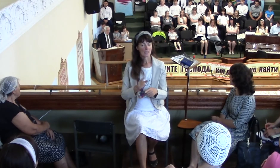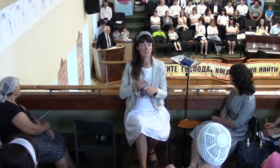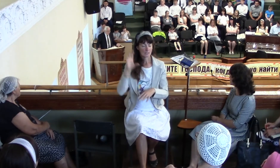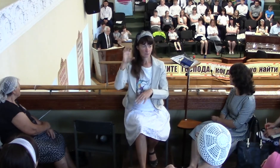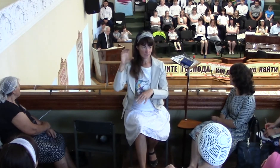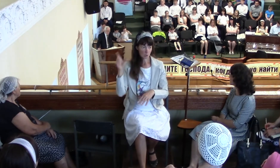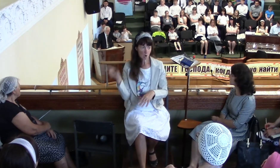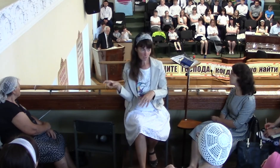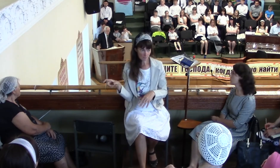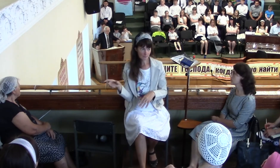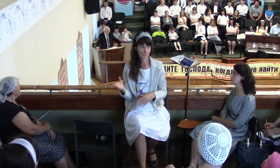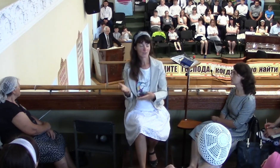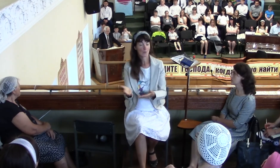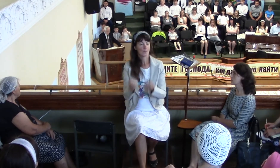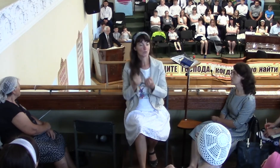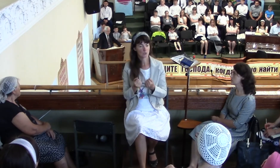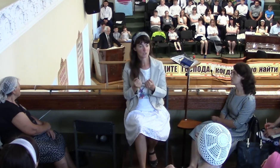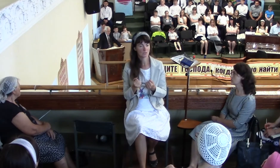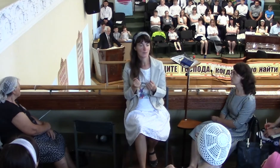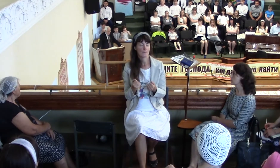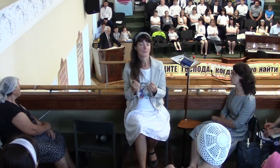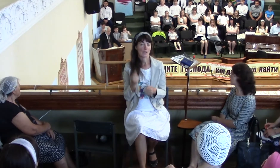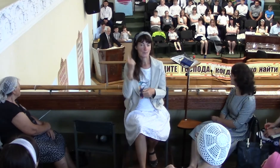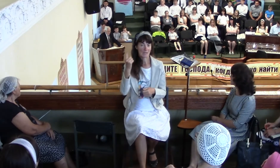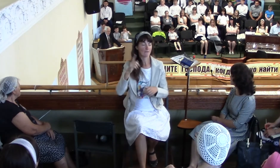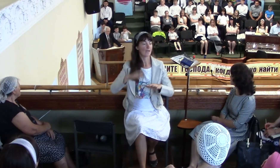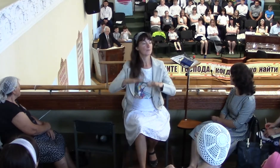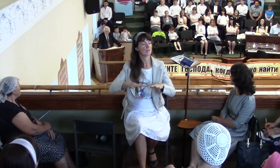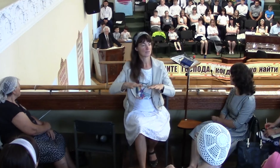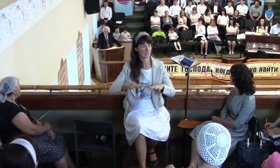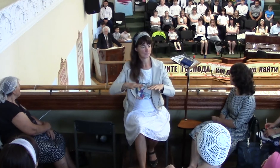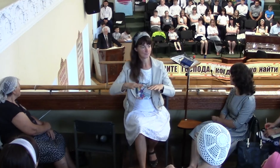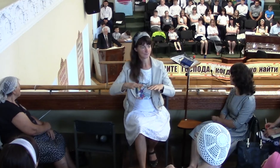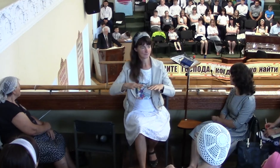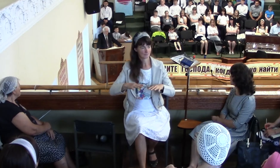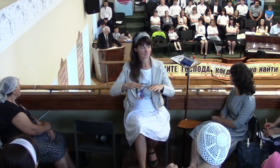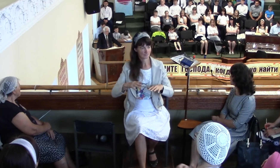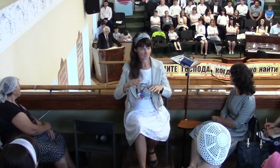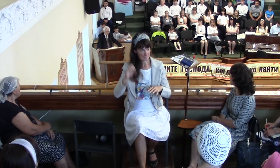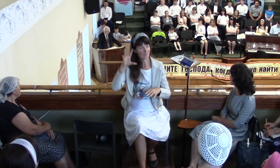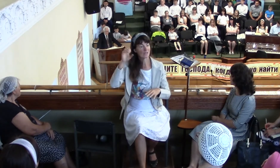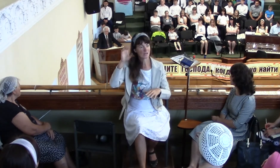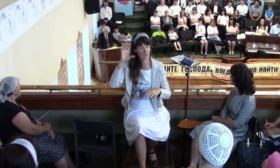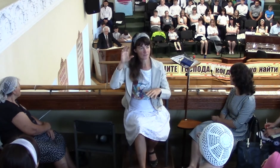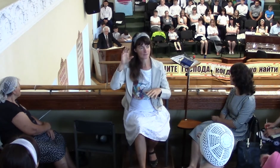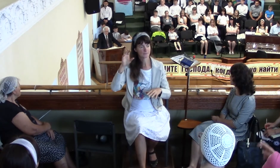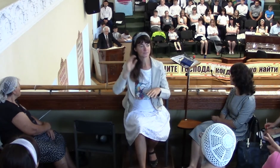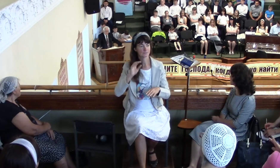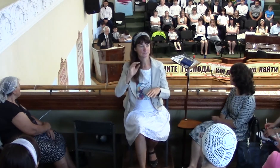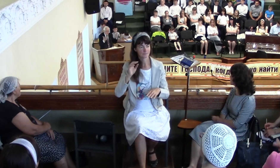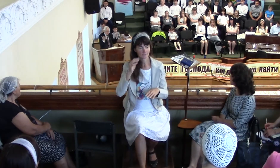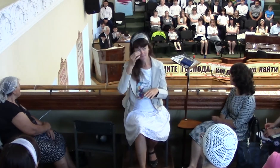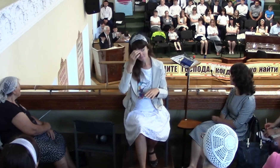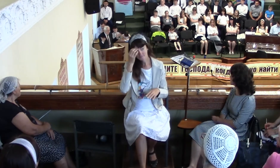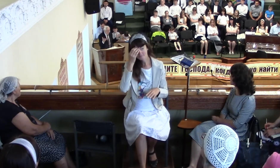птицу? Почему ты не накормил эту девочку? Я не помню, кажется, или с ума сошел, или покончил жизнь самоубийством,